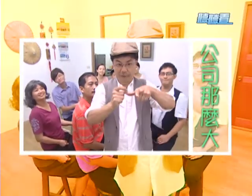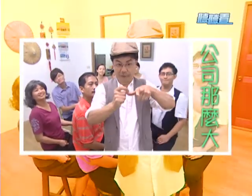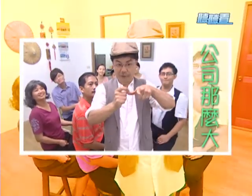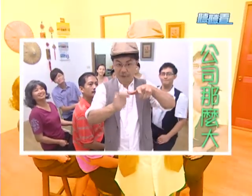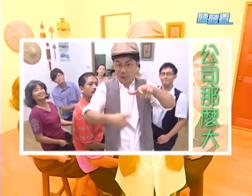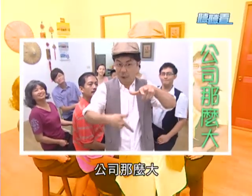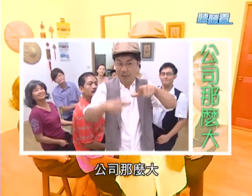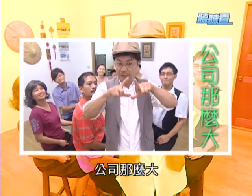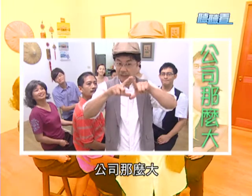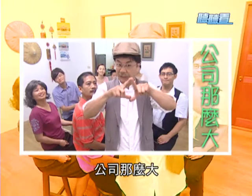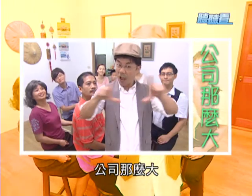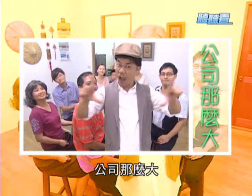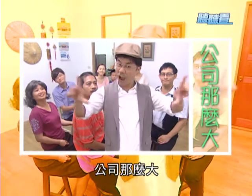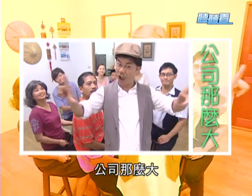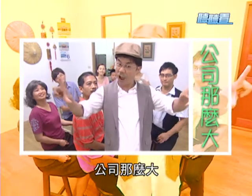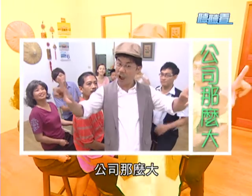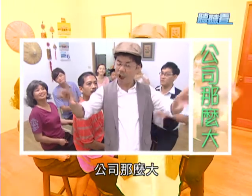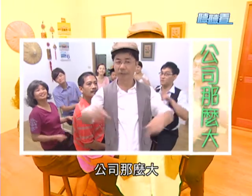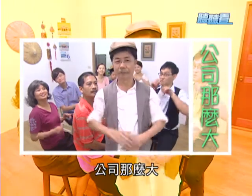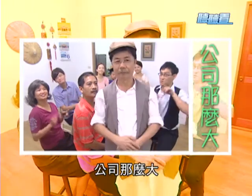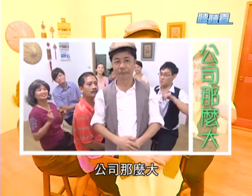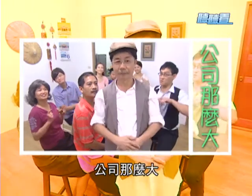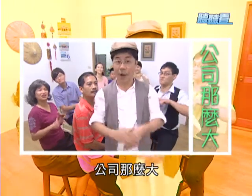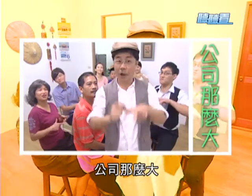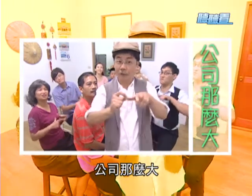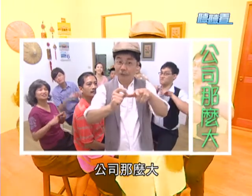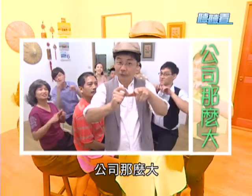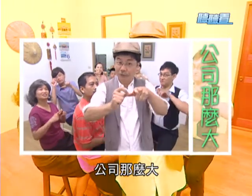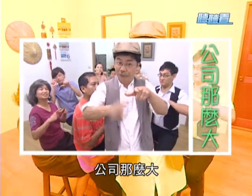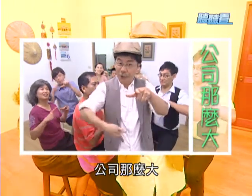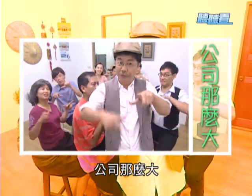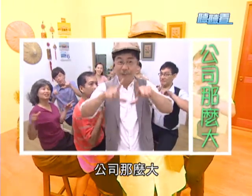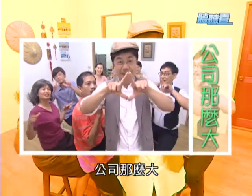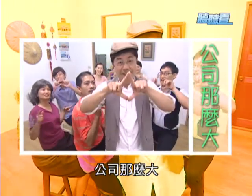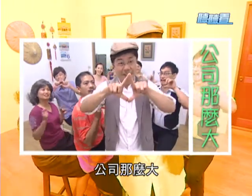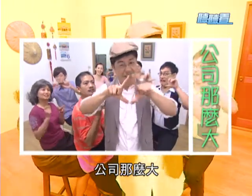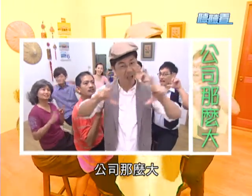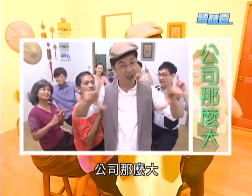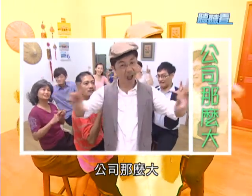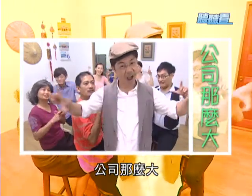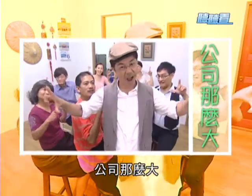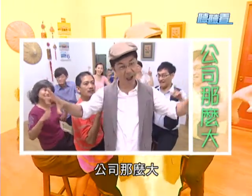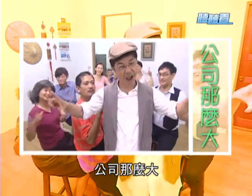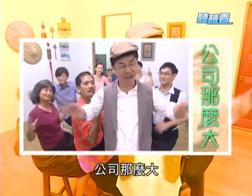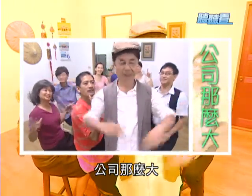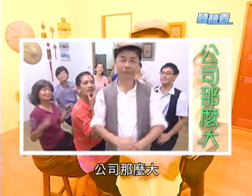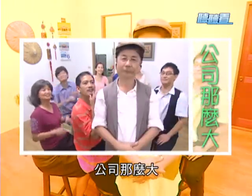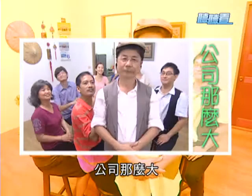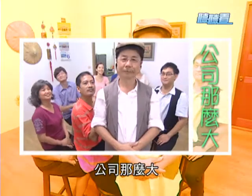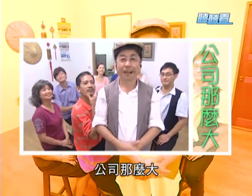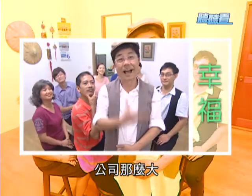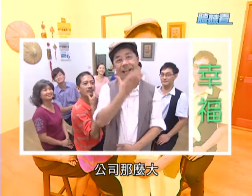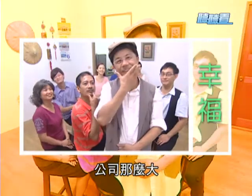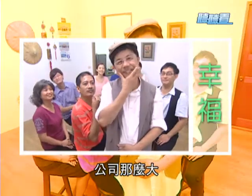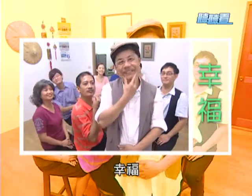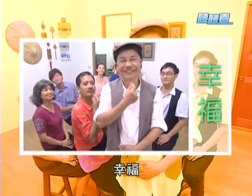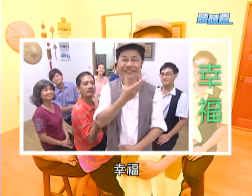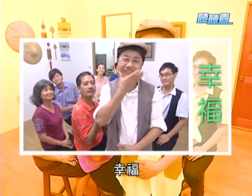好。 公司那么大， 公司那么大， 幸